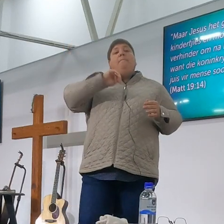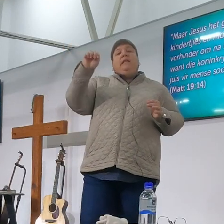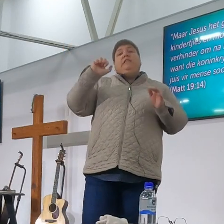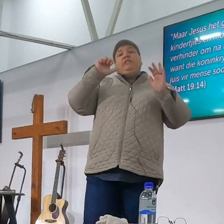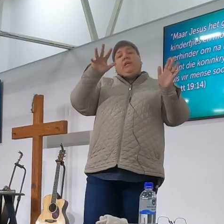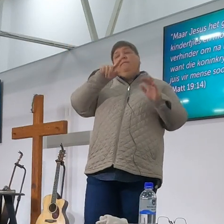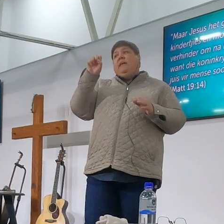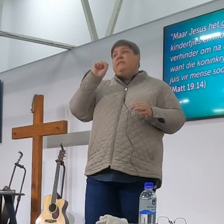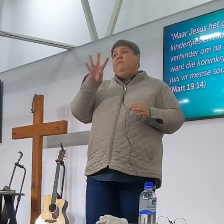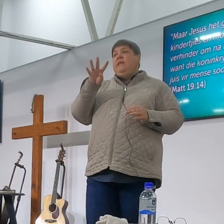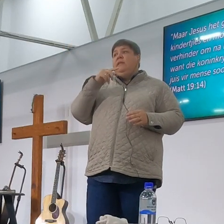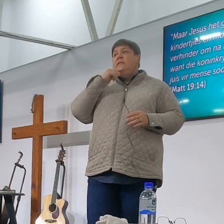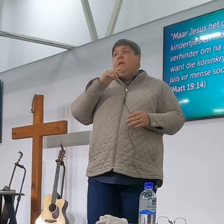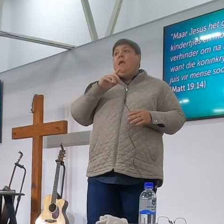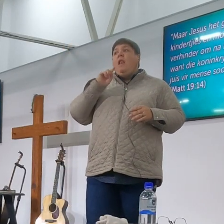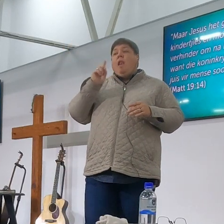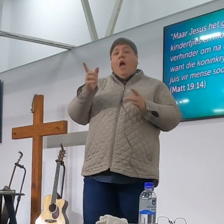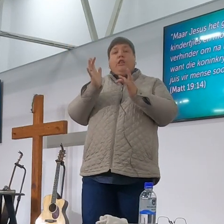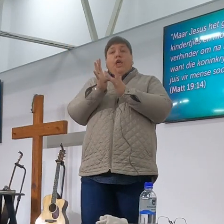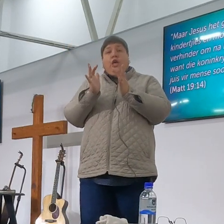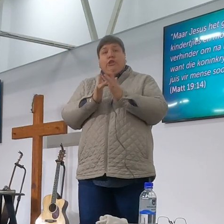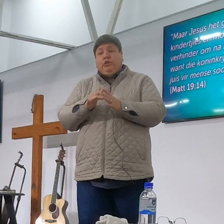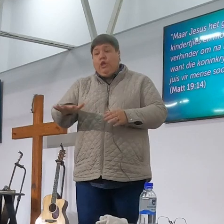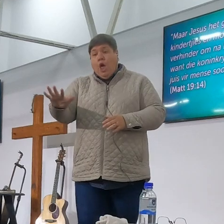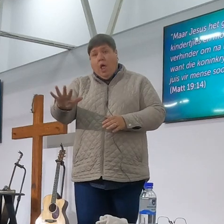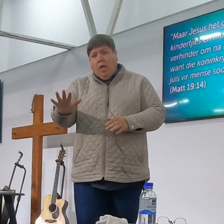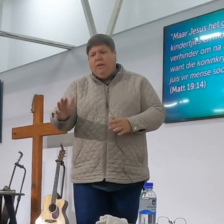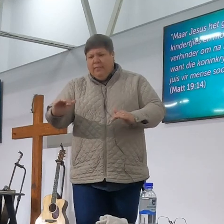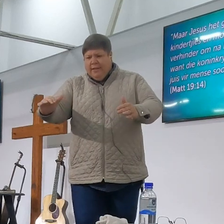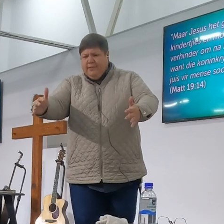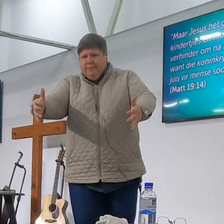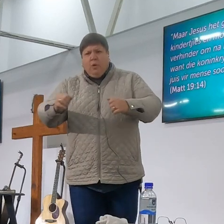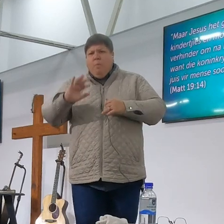14, maar Jesus sê vir hulle, laat staan die kindertjies en moet hulle nie verhinder